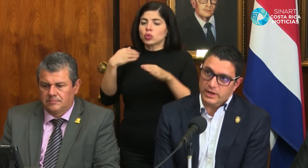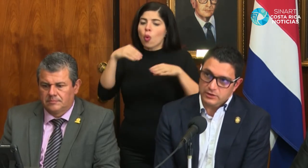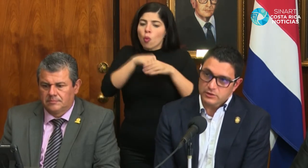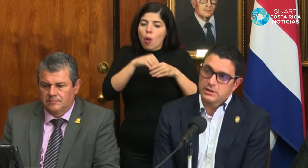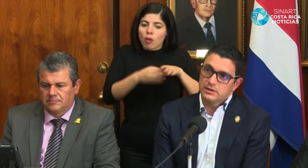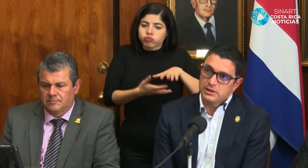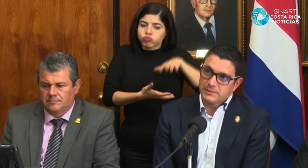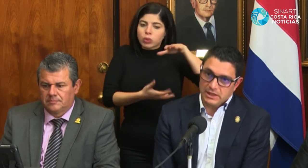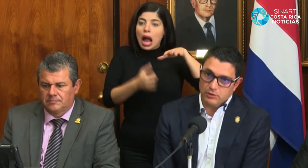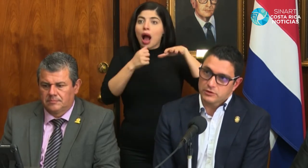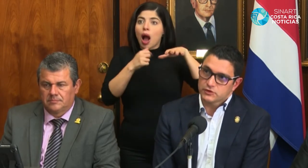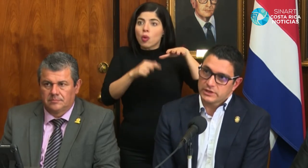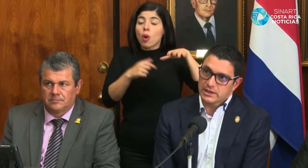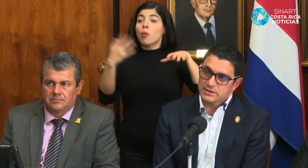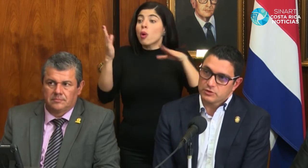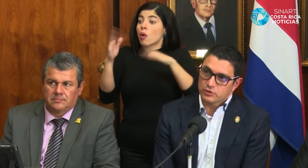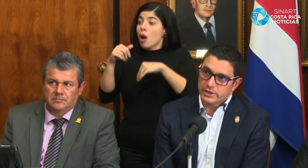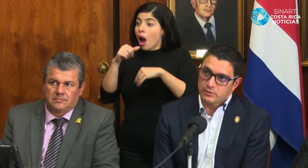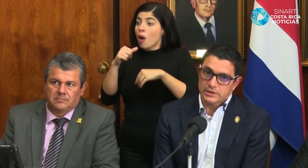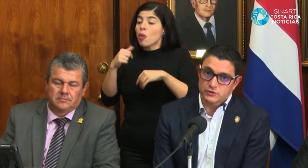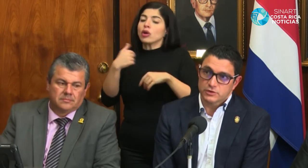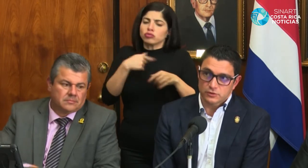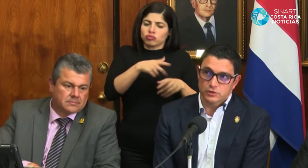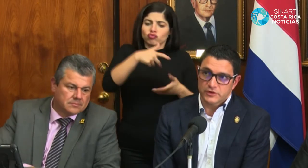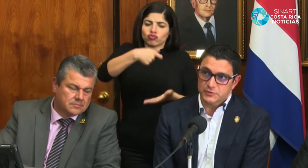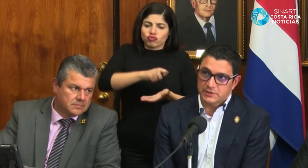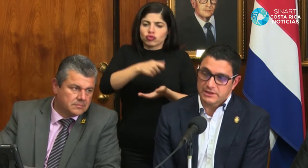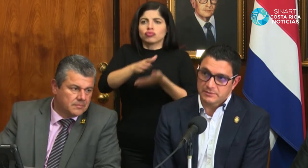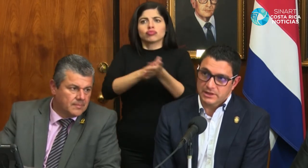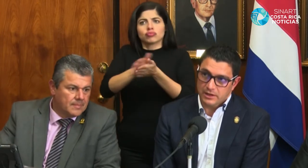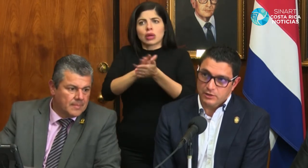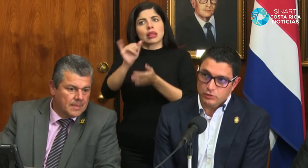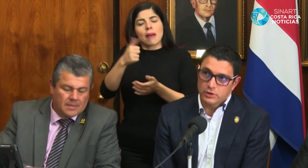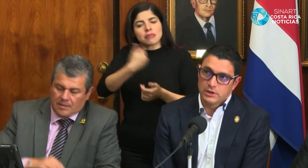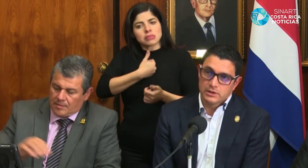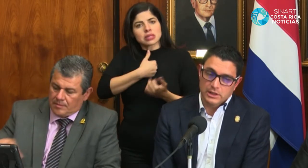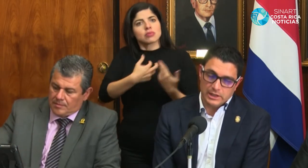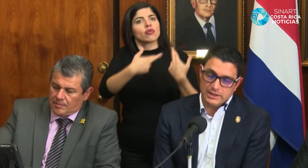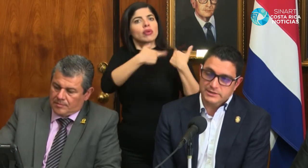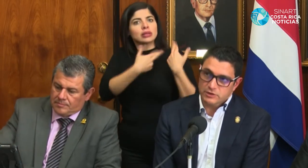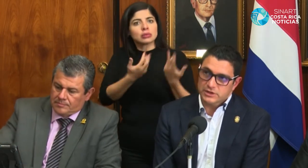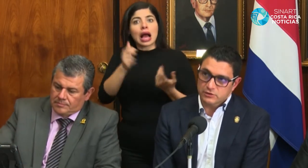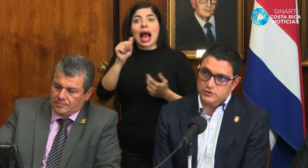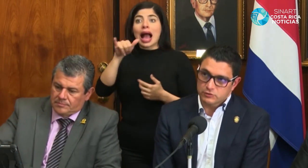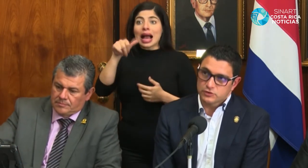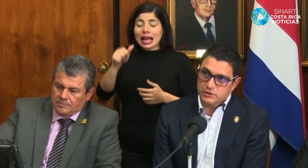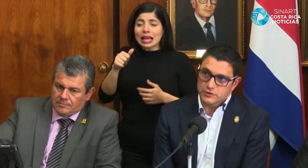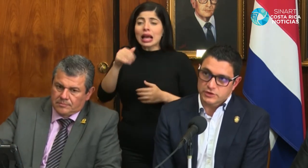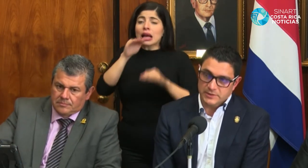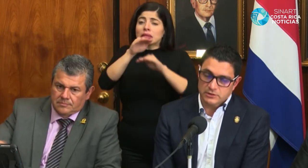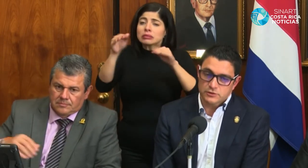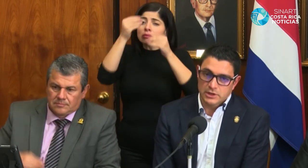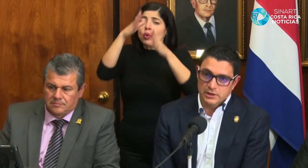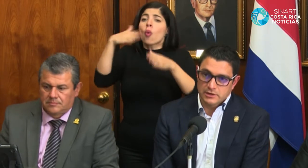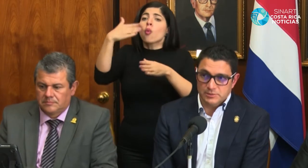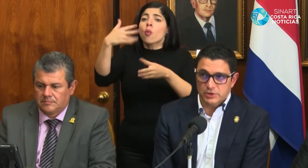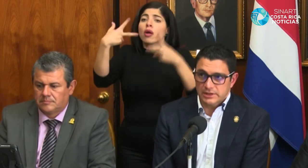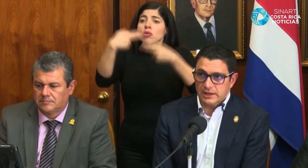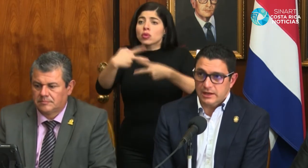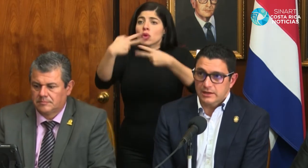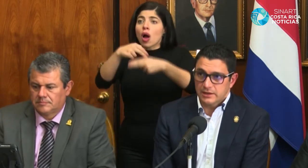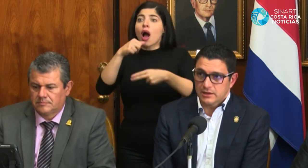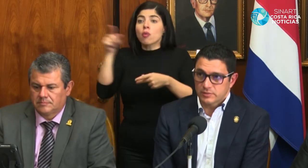la guardo y me lavo cuando estoy en la casa cuando no hay agua. Eso es un asunto de responsabilidad también de cada uno. El AIA ha estado haciendo los anuncios de los racionamientos y